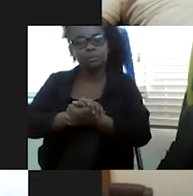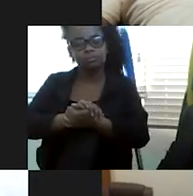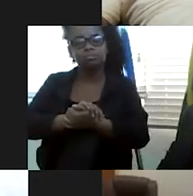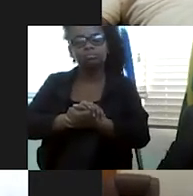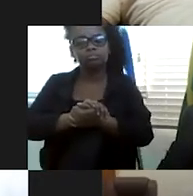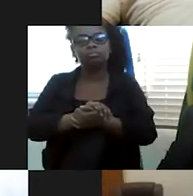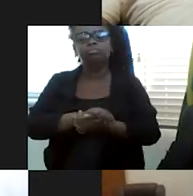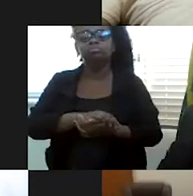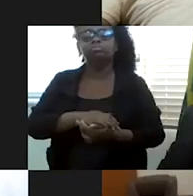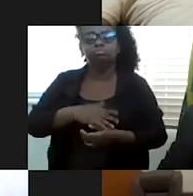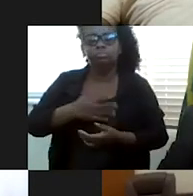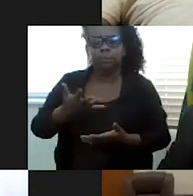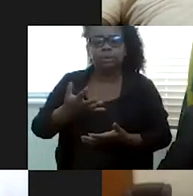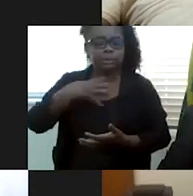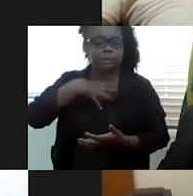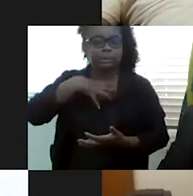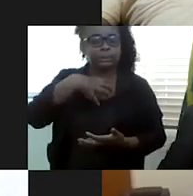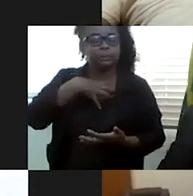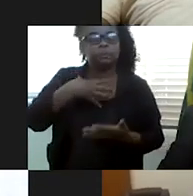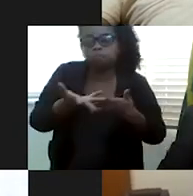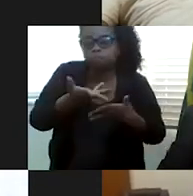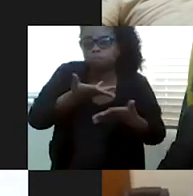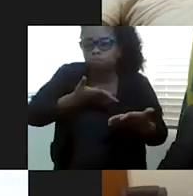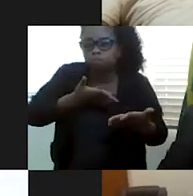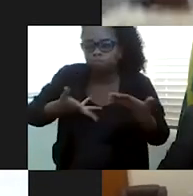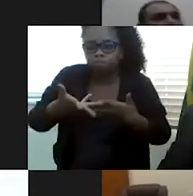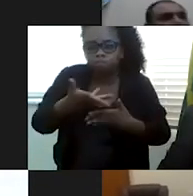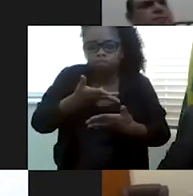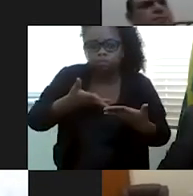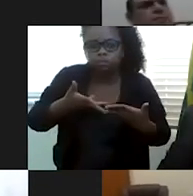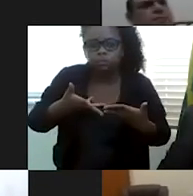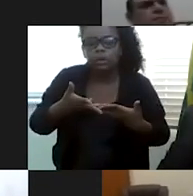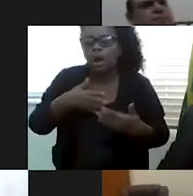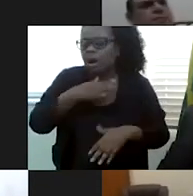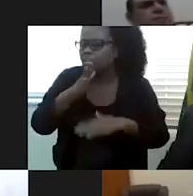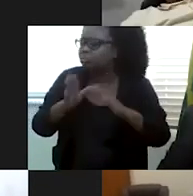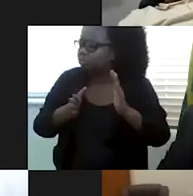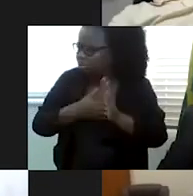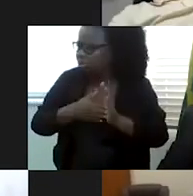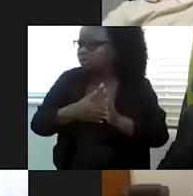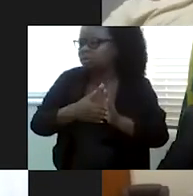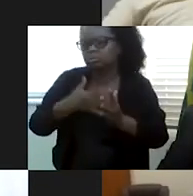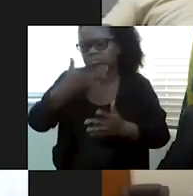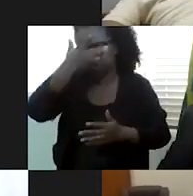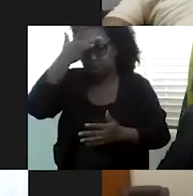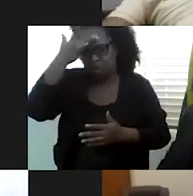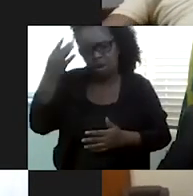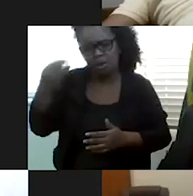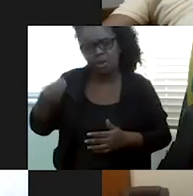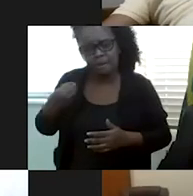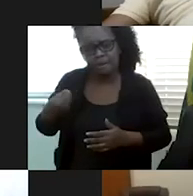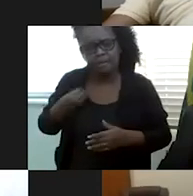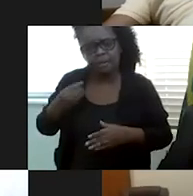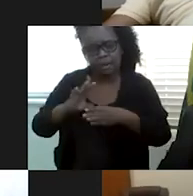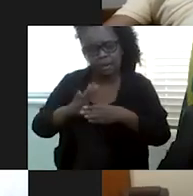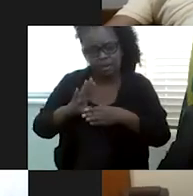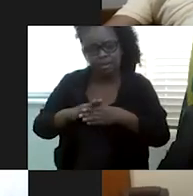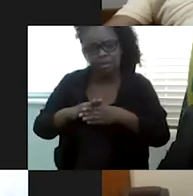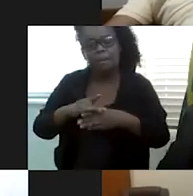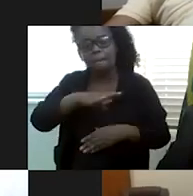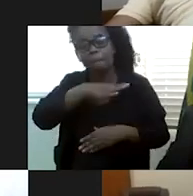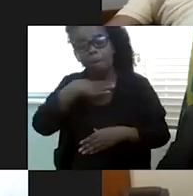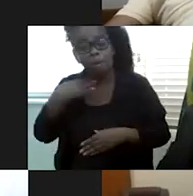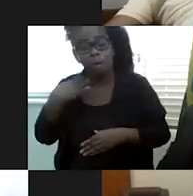solidarizar com todos os munícipes que perderam seus entes queridos, que vêm perdendo seus